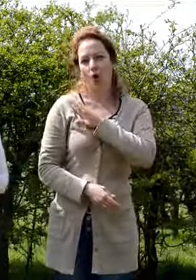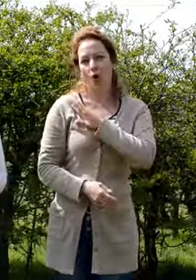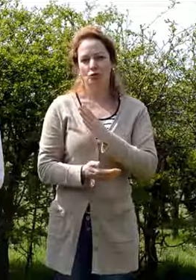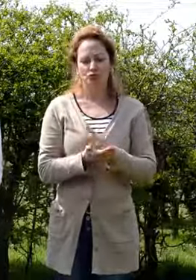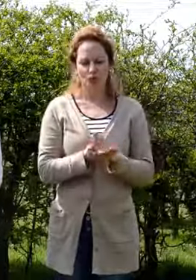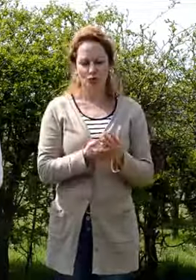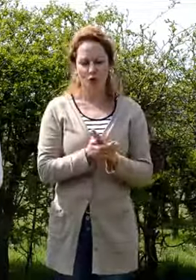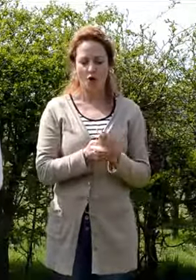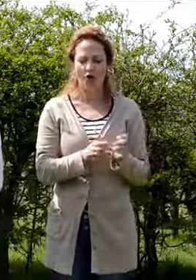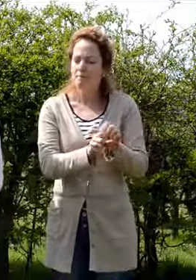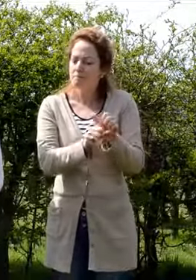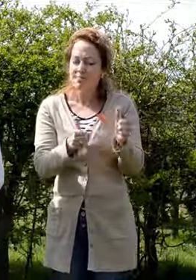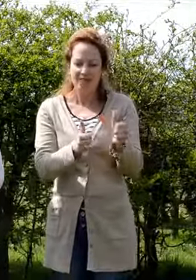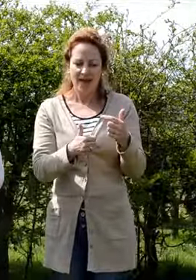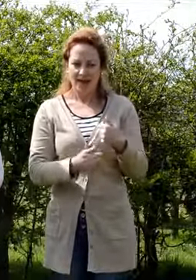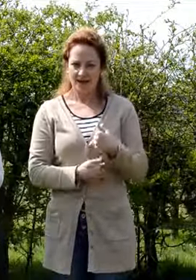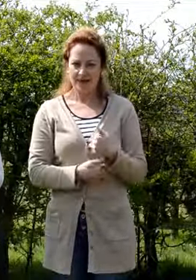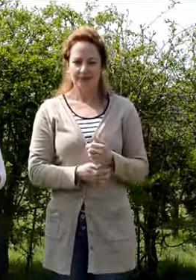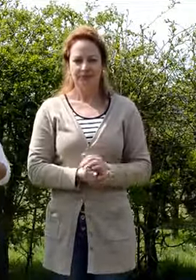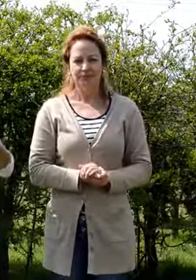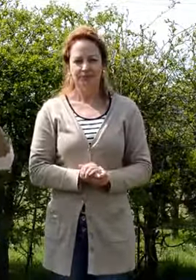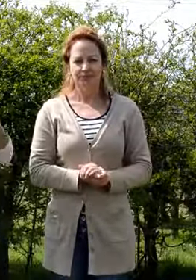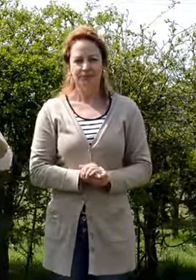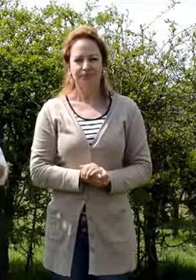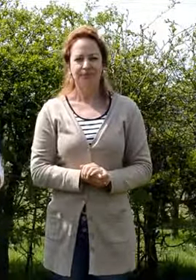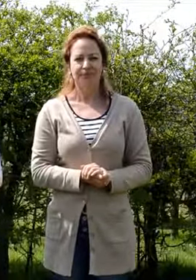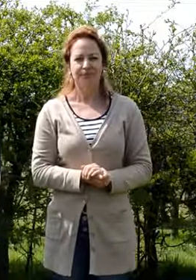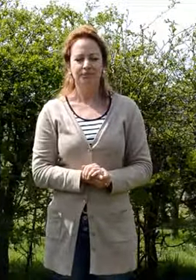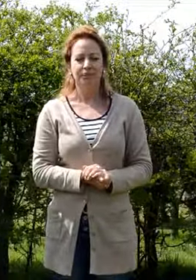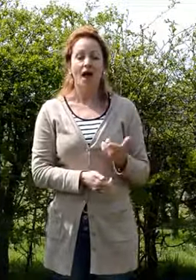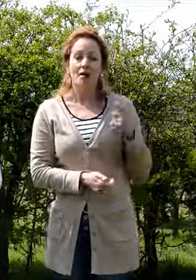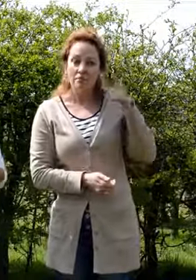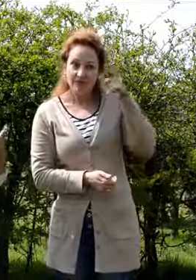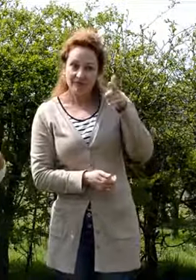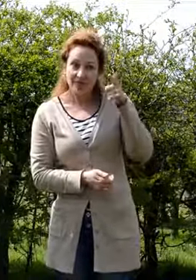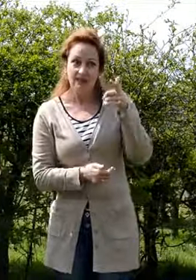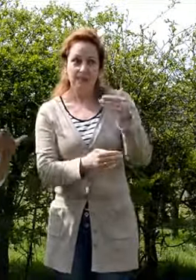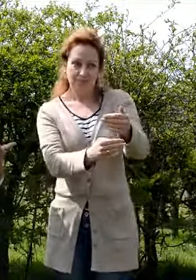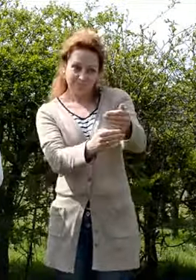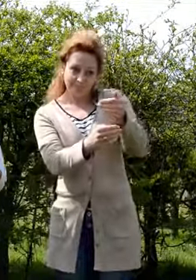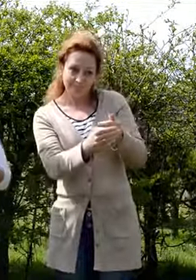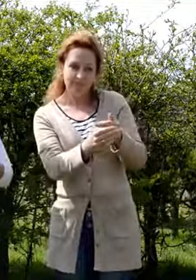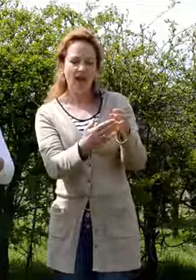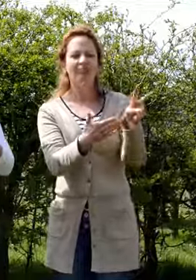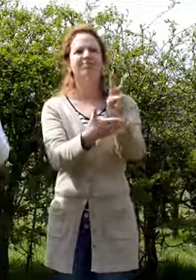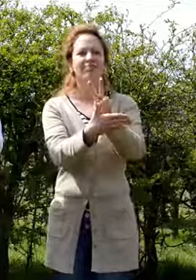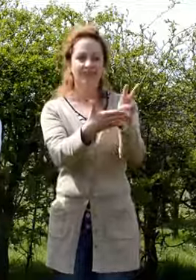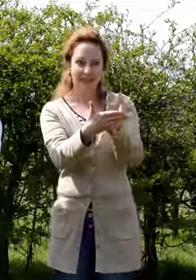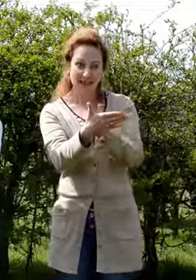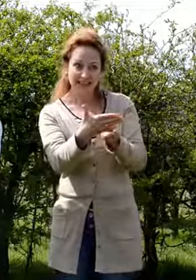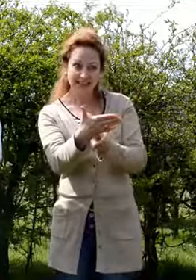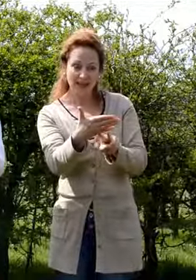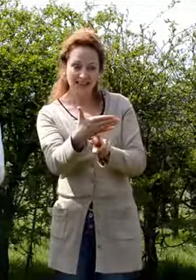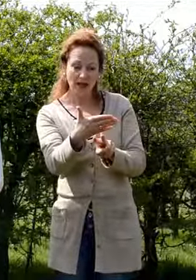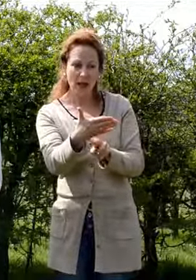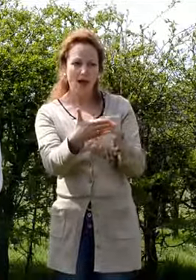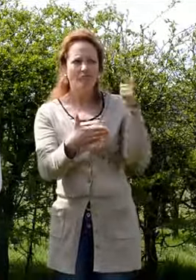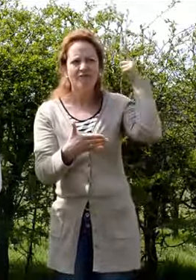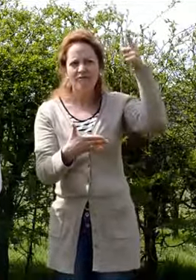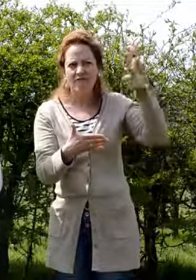We kregen filmpjes. Met de filmpjes kreeg ik eerst de tekst. Die kon ik meelezen terwijl het verteld